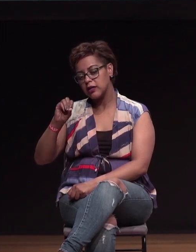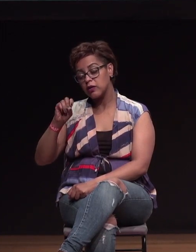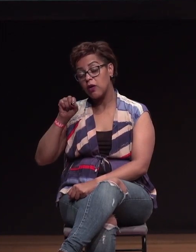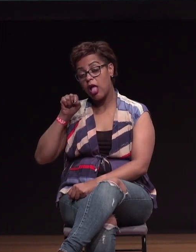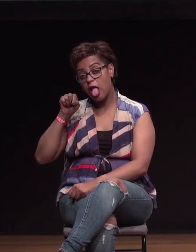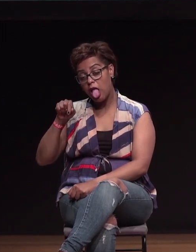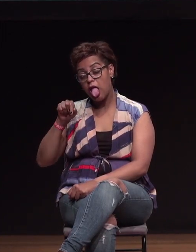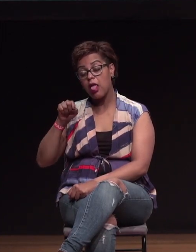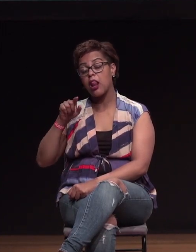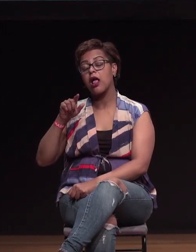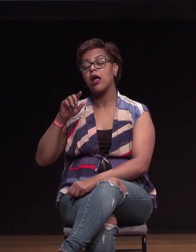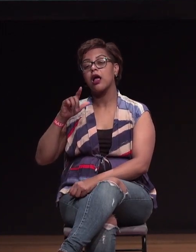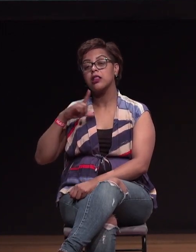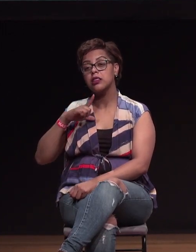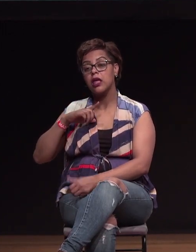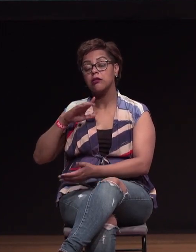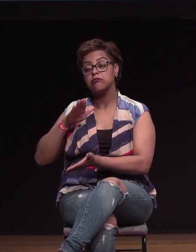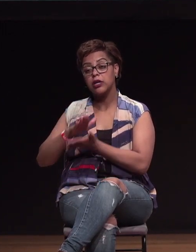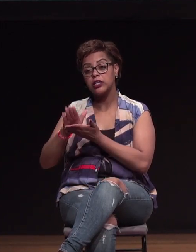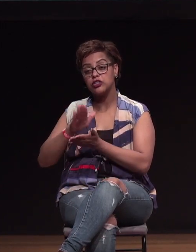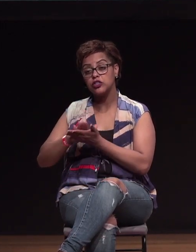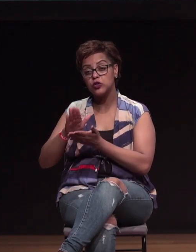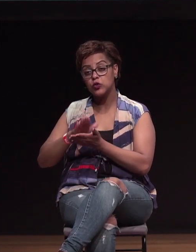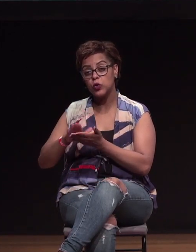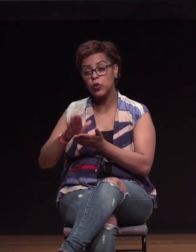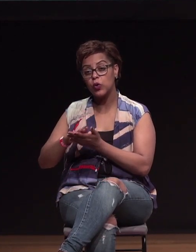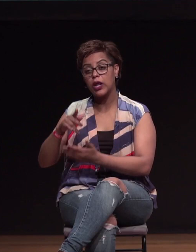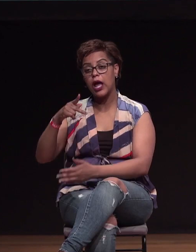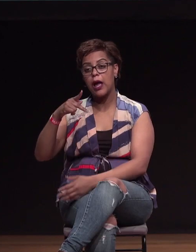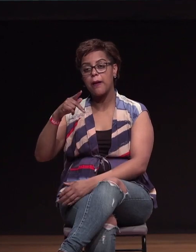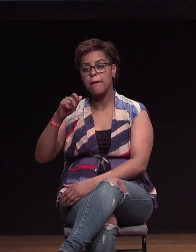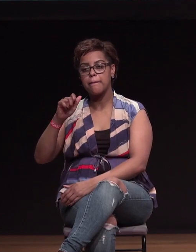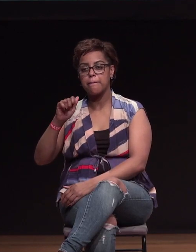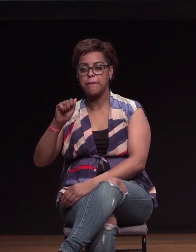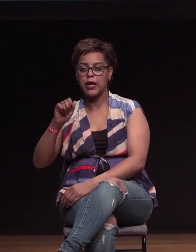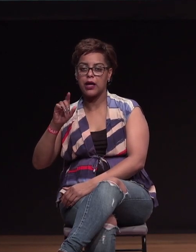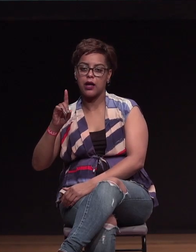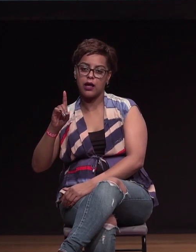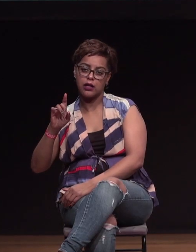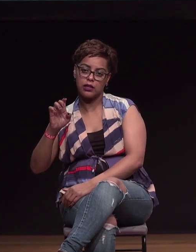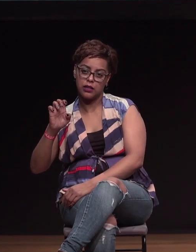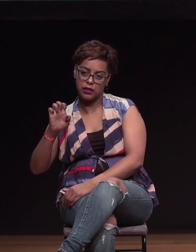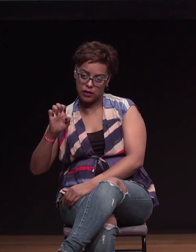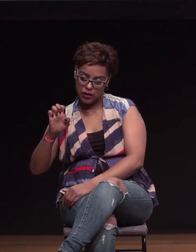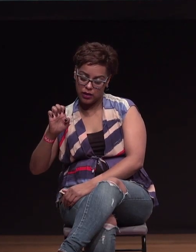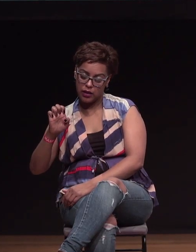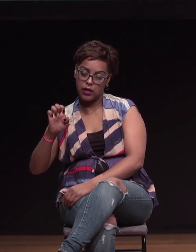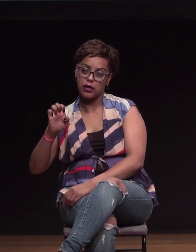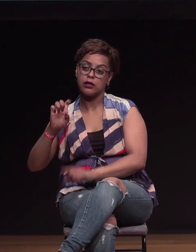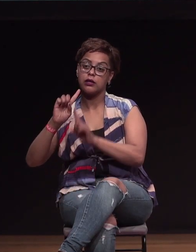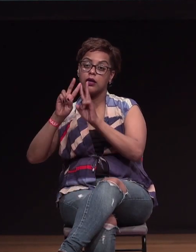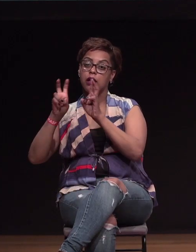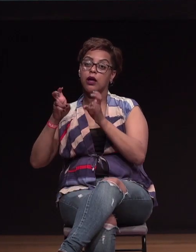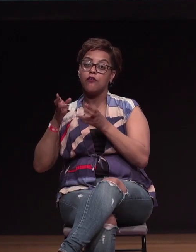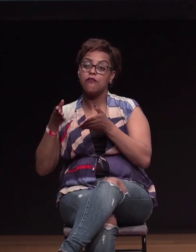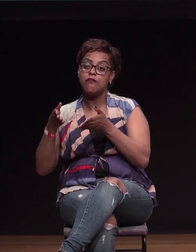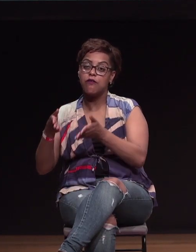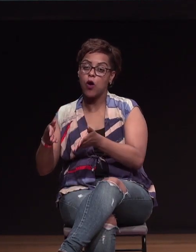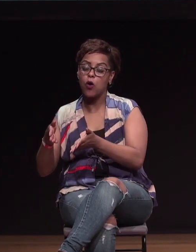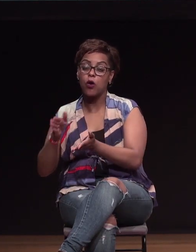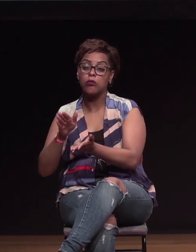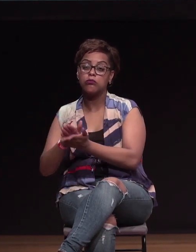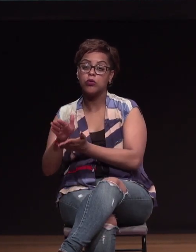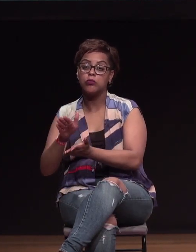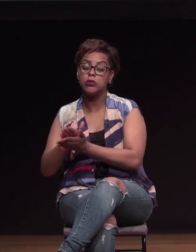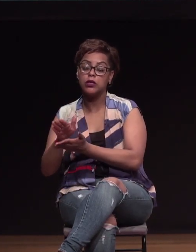editora chamada Padê, que é uma editora dedicada a publicar livros